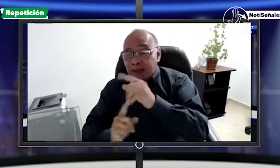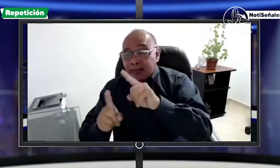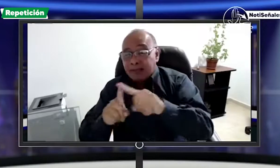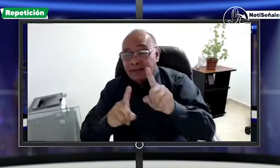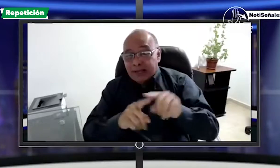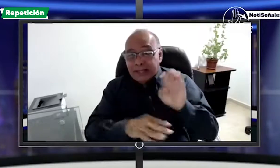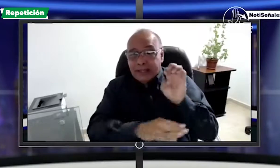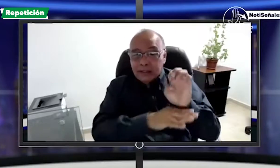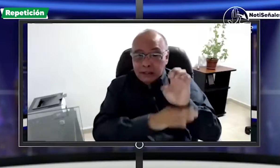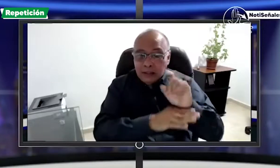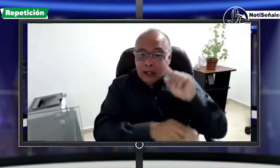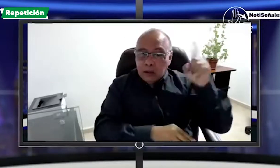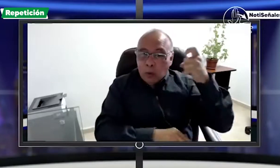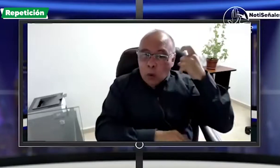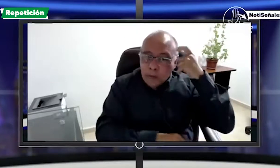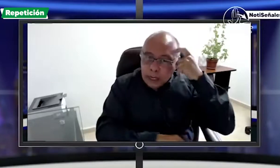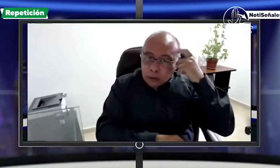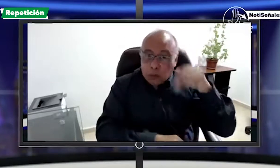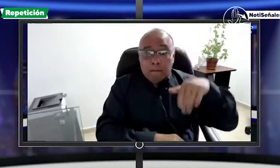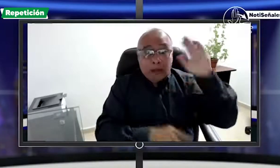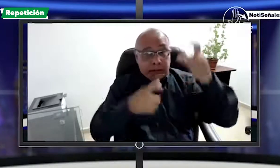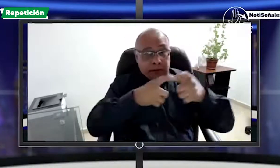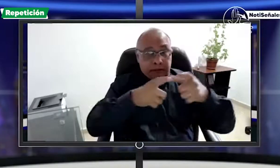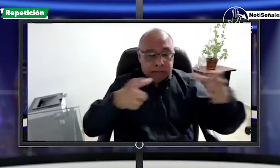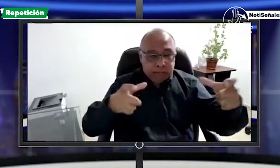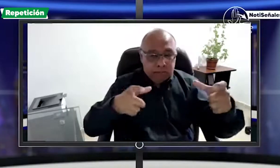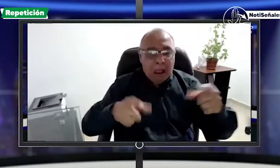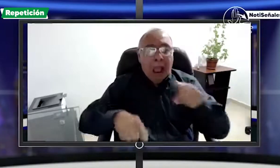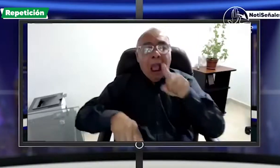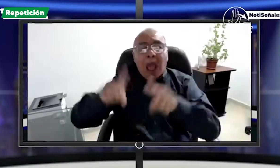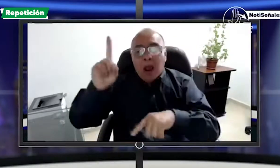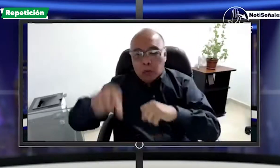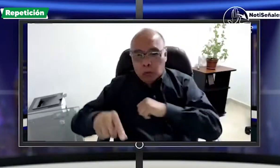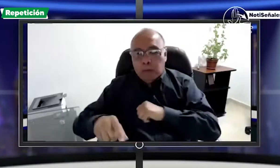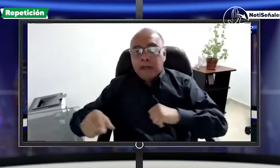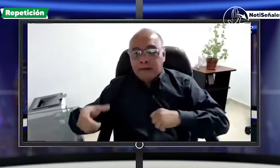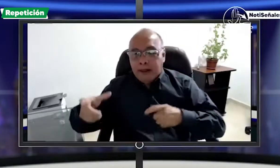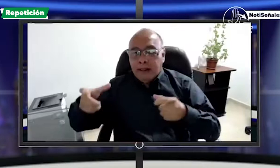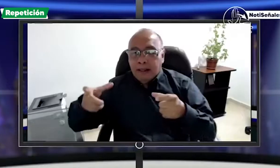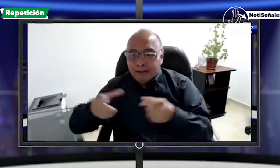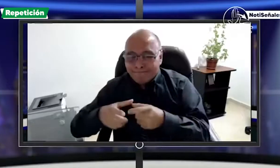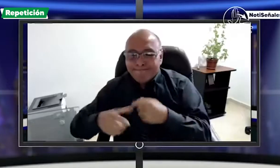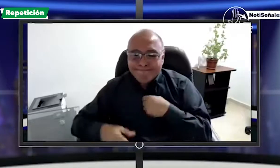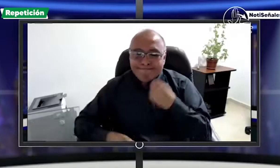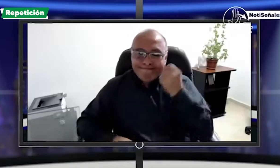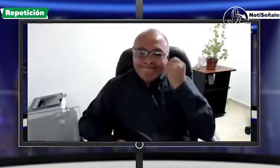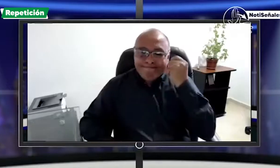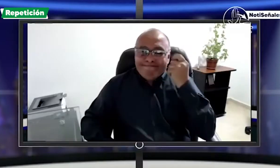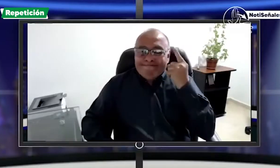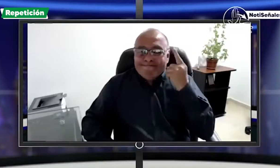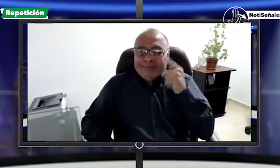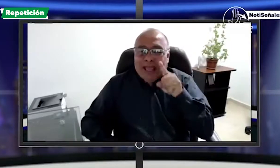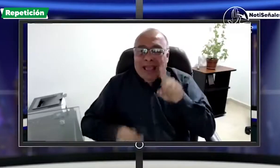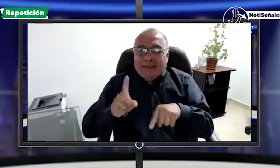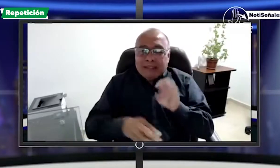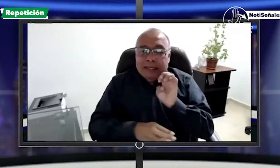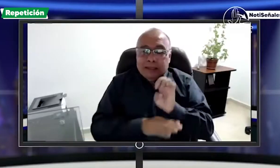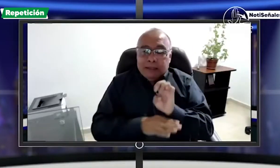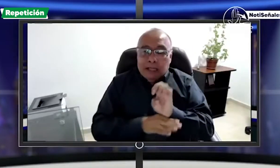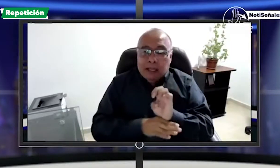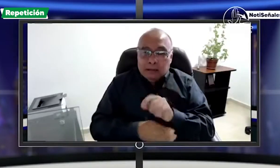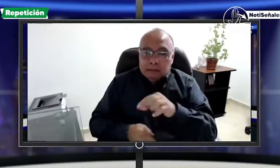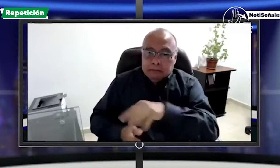En el departamento Del Cauca Sino en diferentes Regiones del país Que las estamos encontrando No solamente Pues